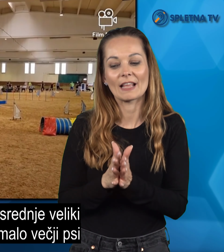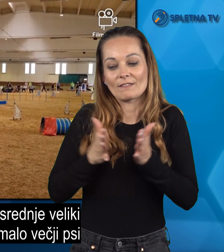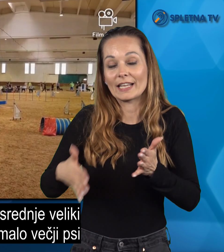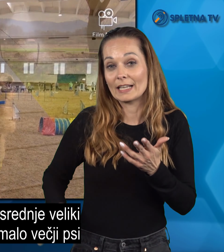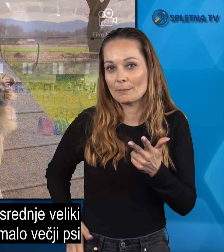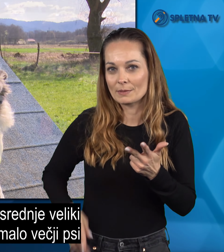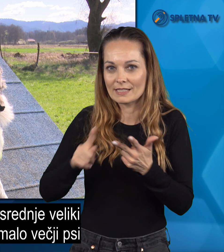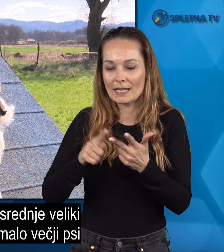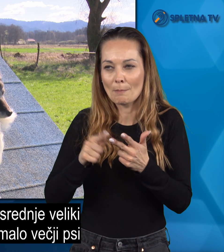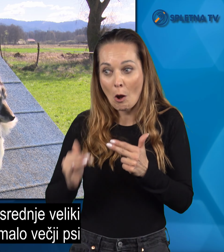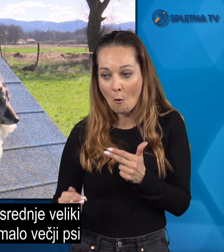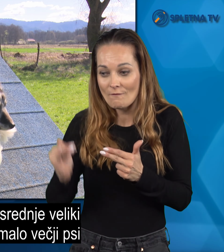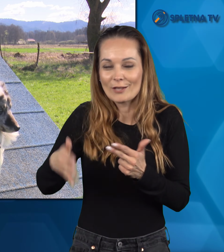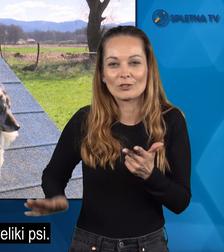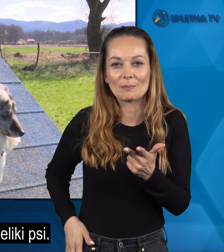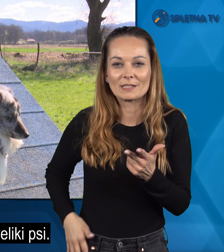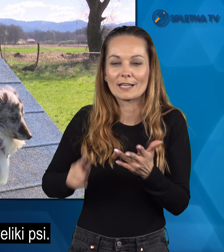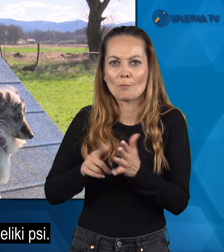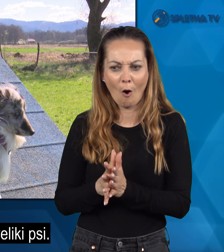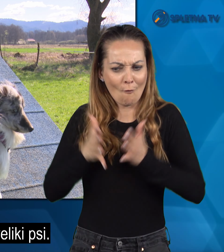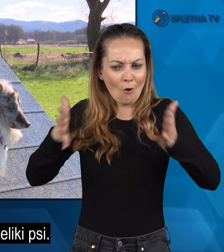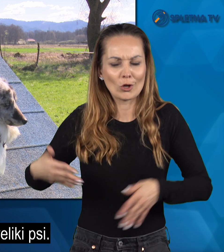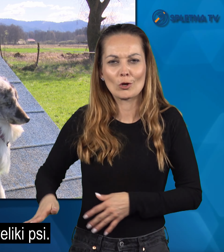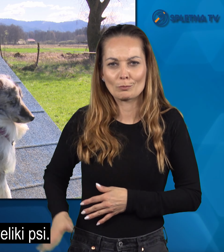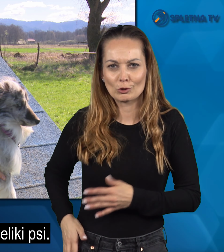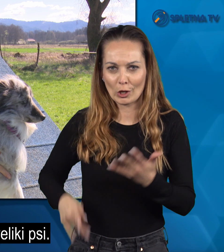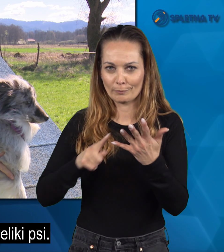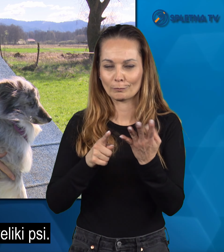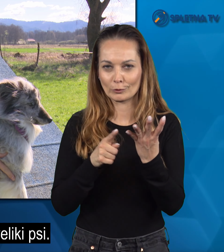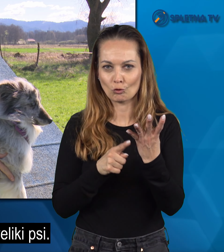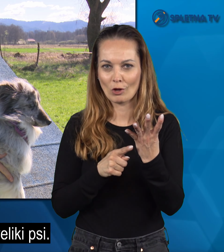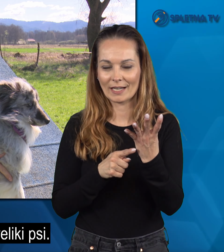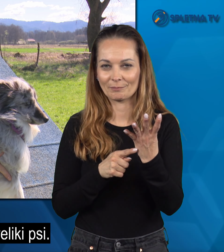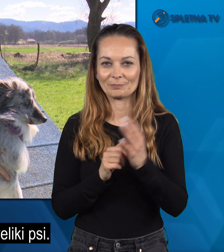psi, potem malo večji psi in pa veliki psi.